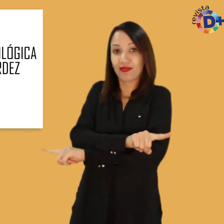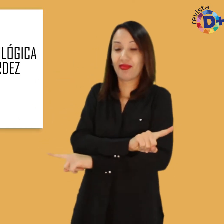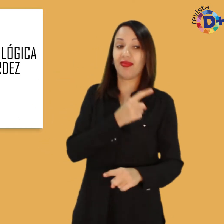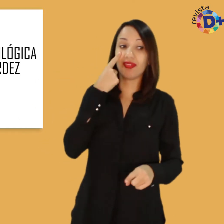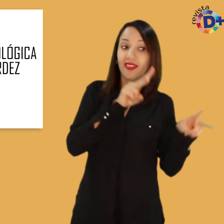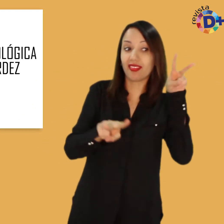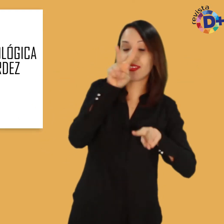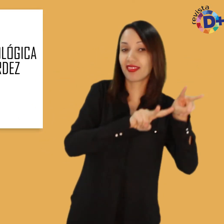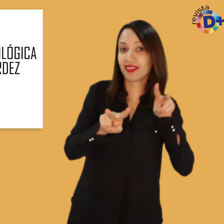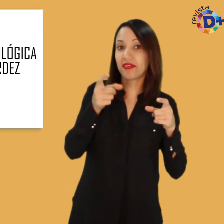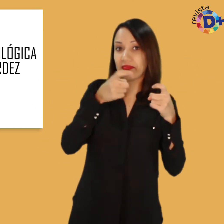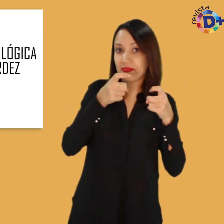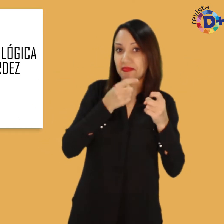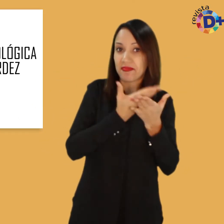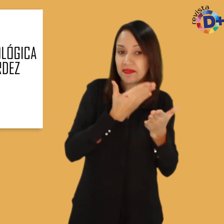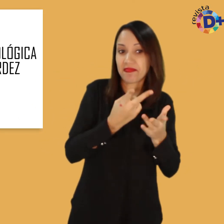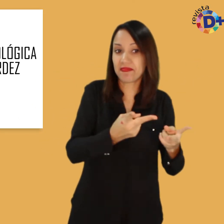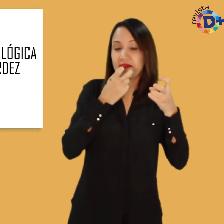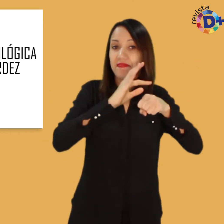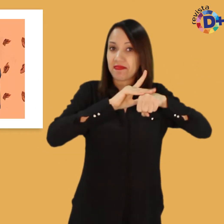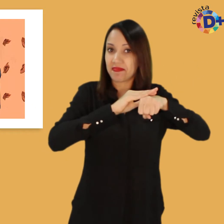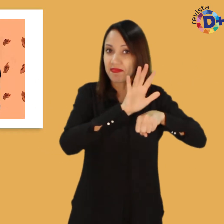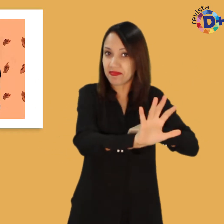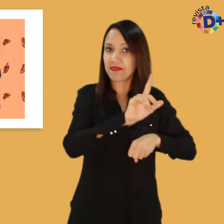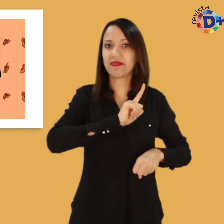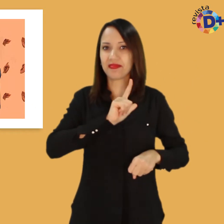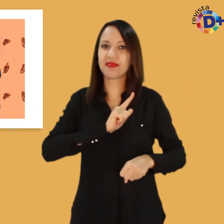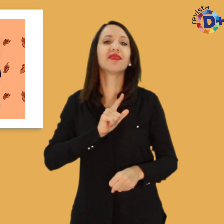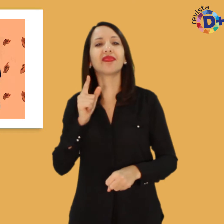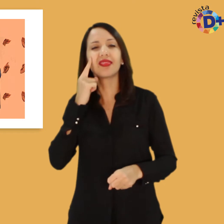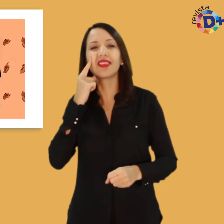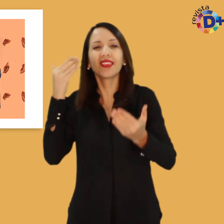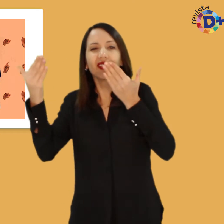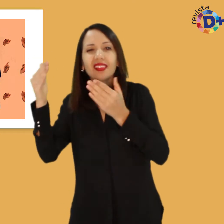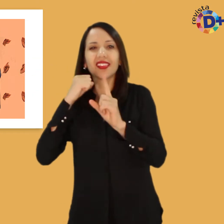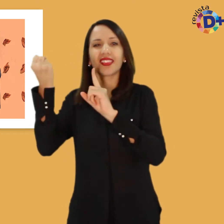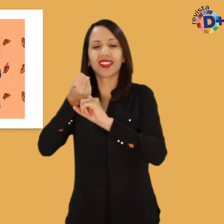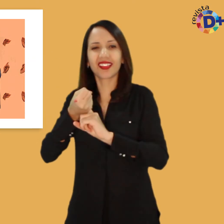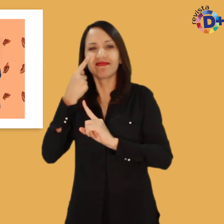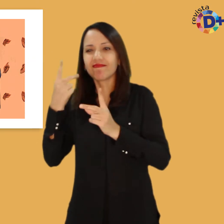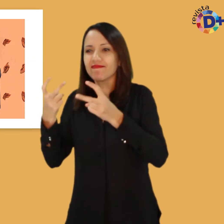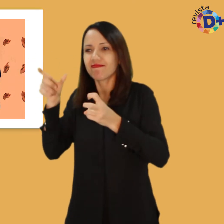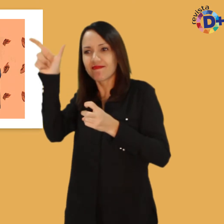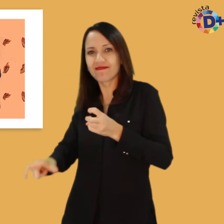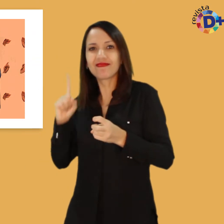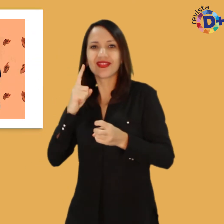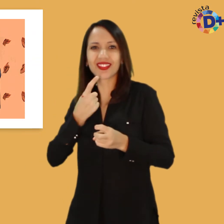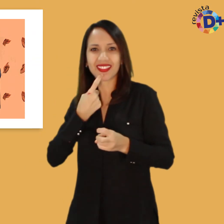a sociocultural entende que a surdez deve ser compreendida a partir de um olhar